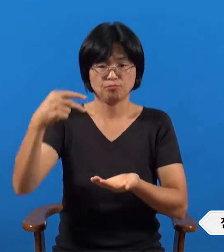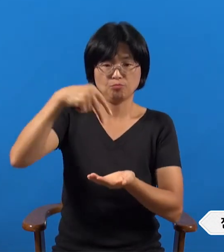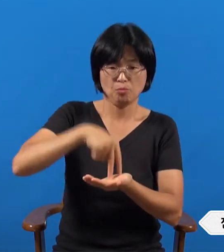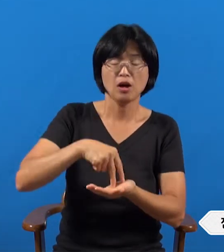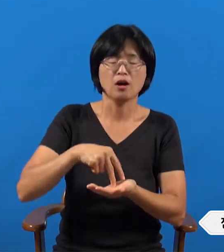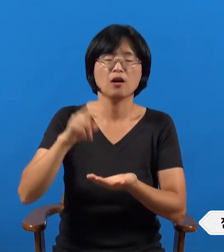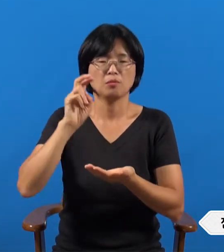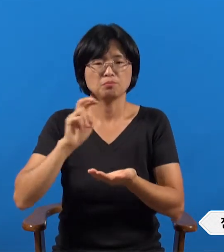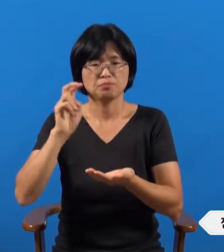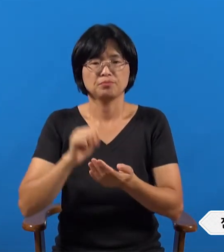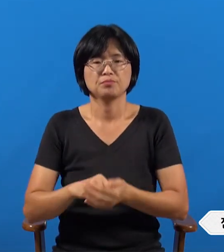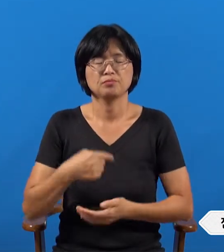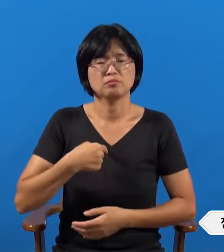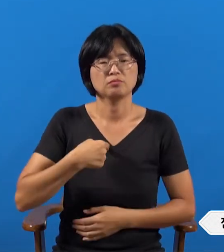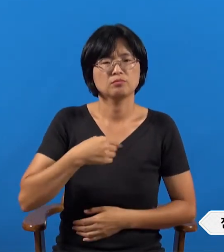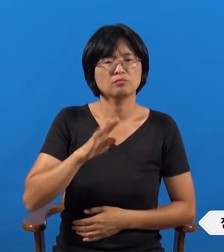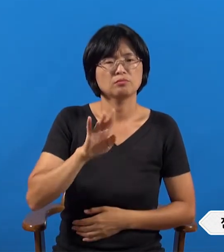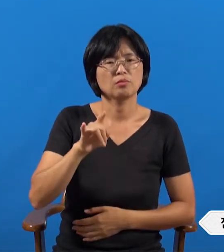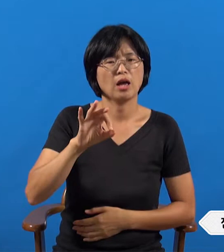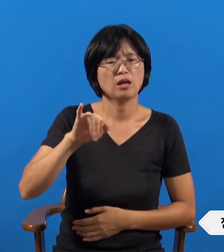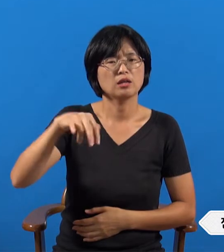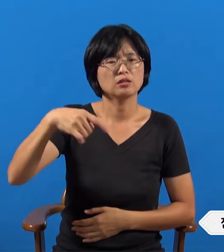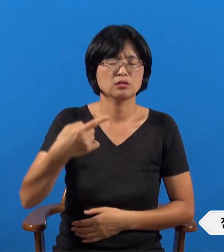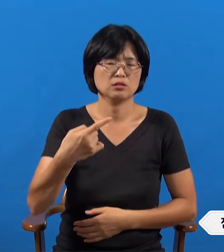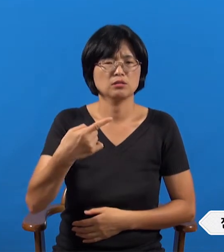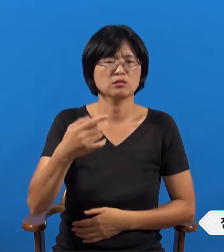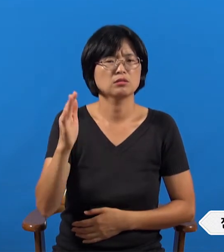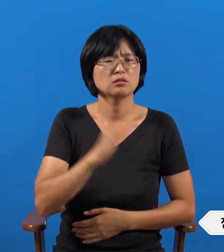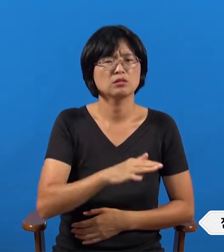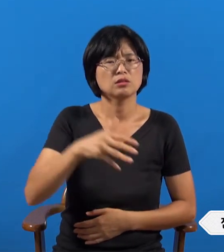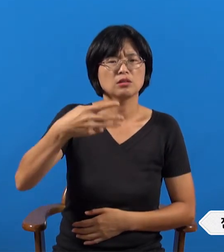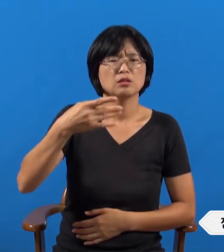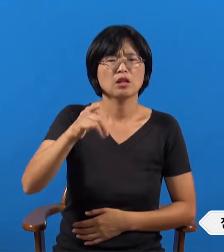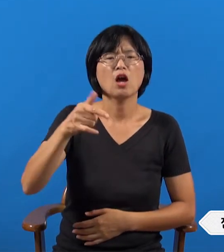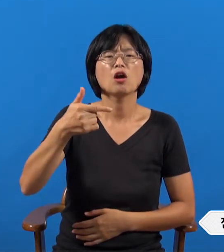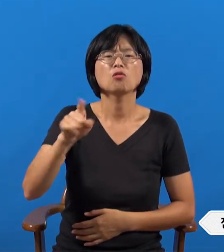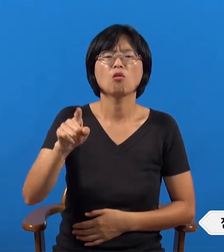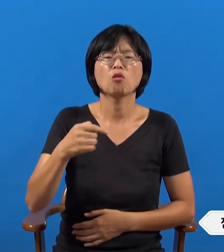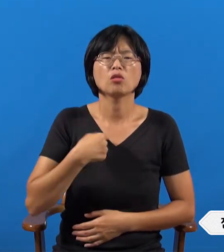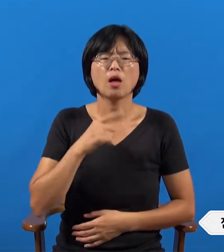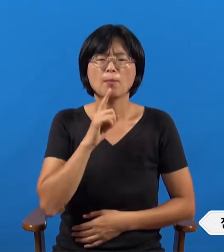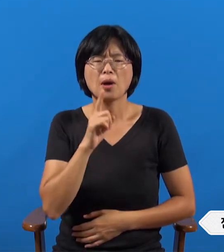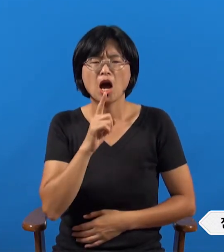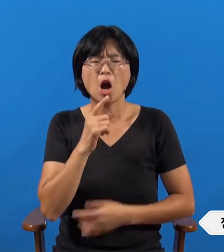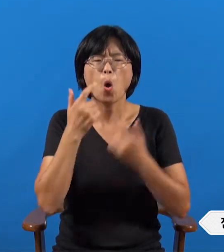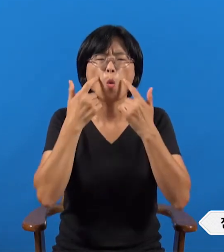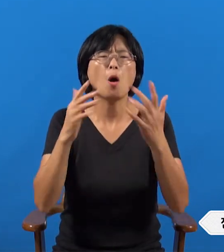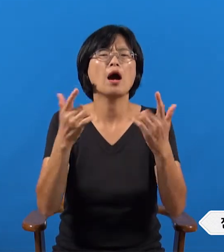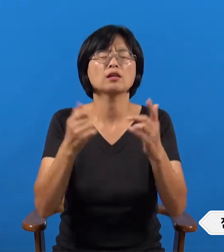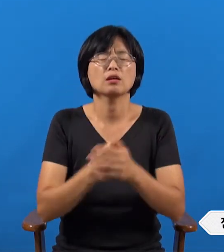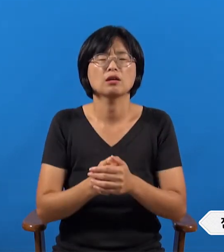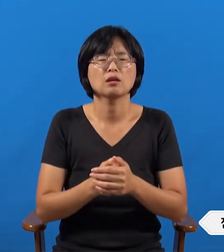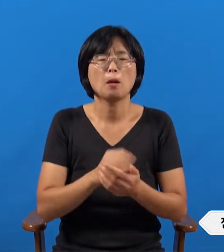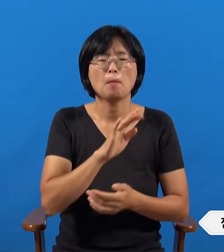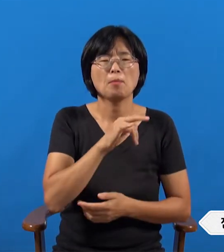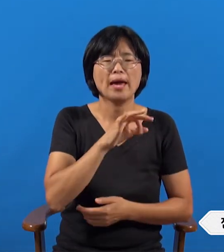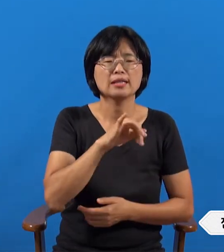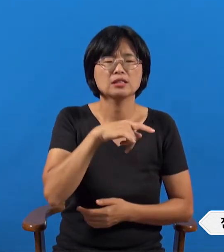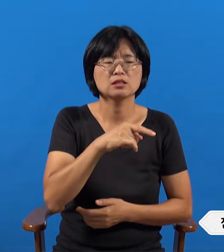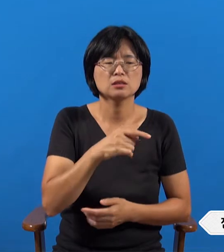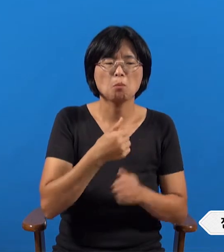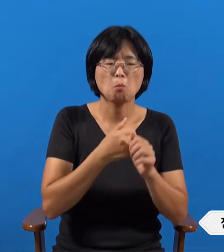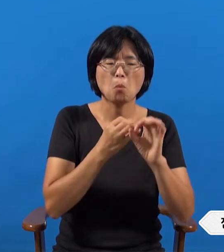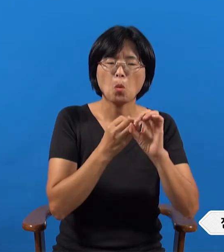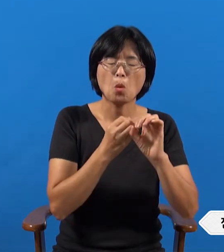그런데 제일 고민이 제가 베이스인가 테너인가 정확하지 않다는 거였습니다. 베이스 하다